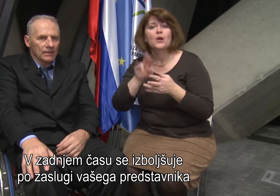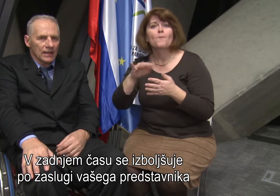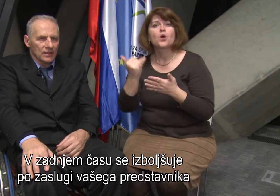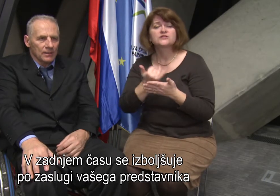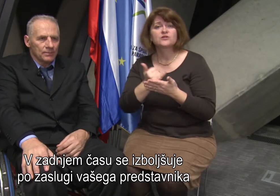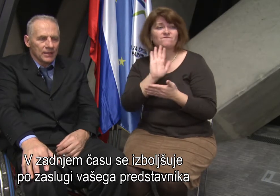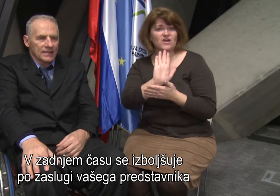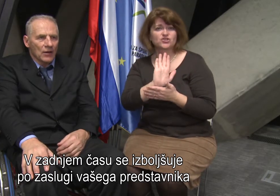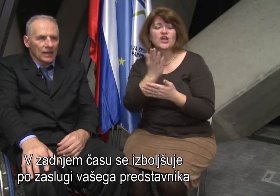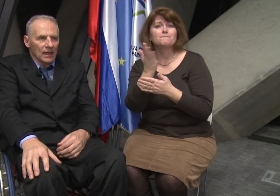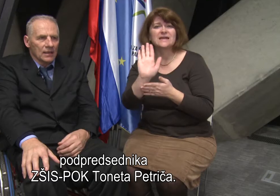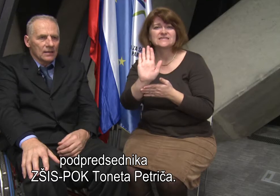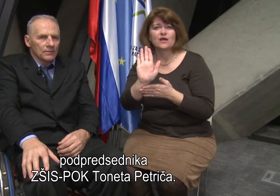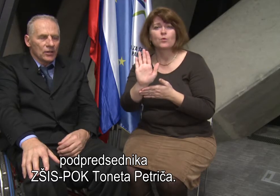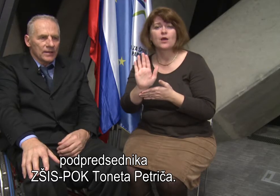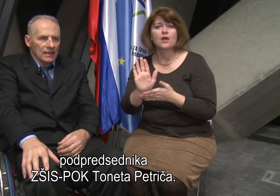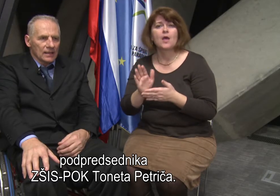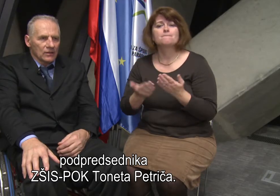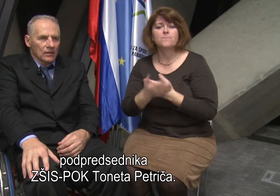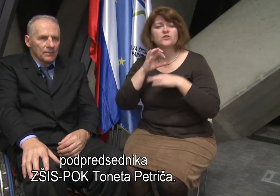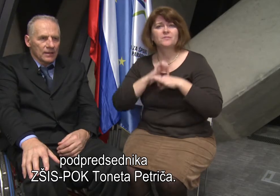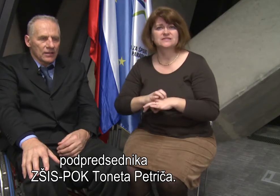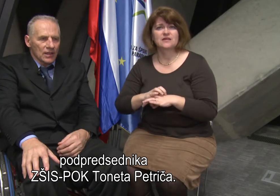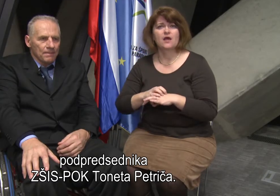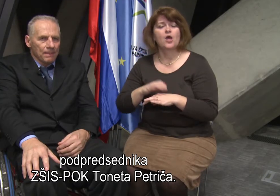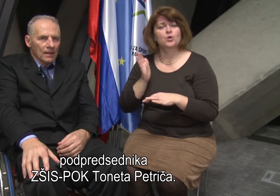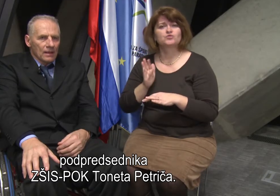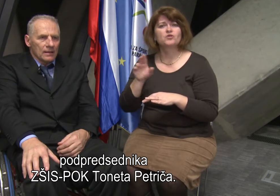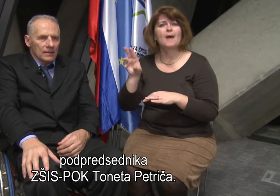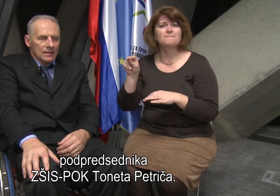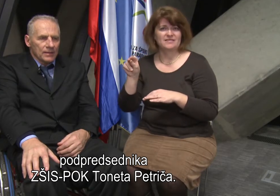zaslugi vašega predstavnika, podpredsednika Toneta Petriča.